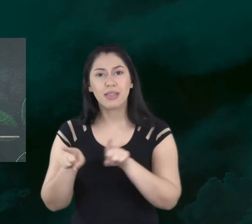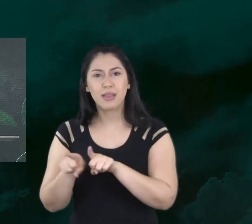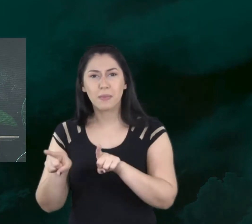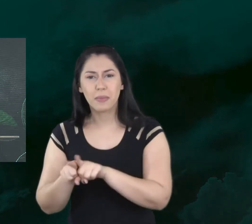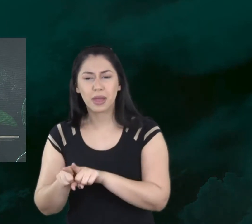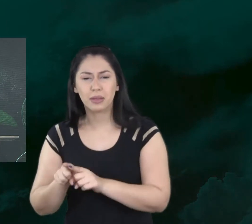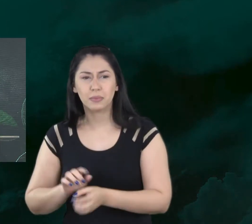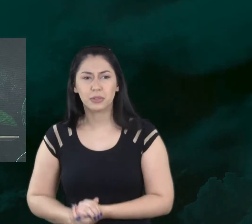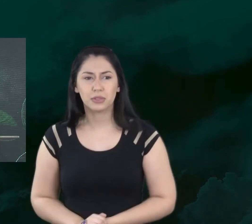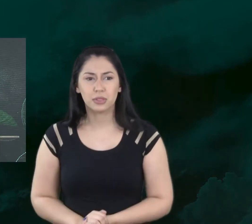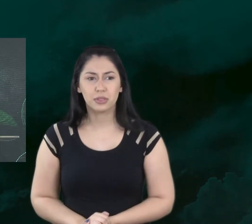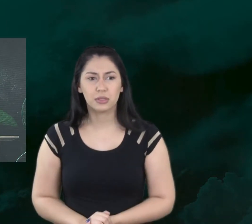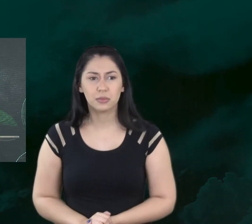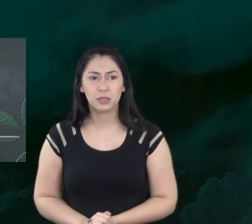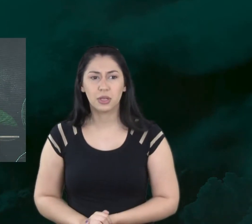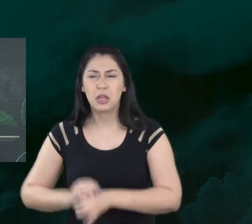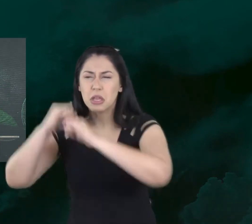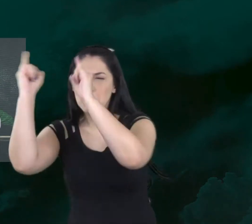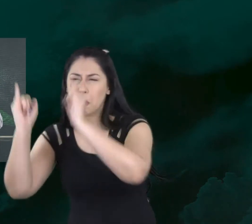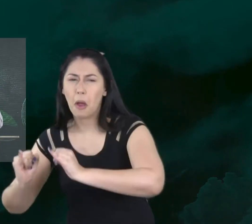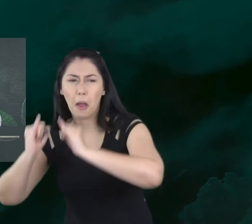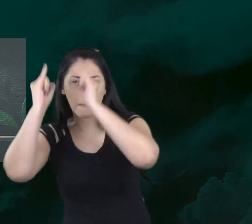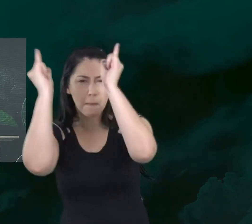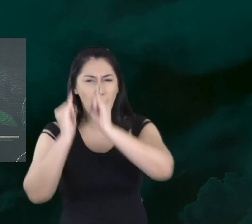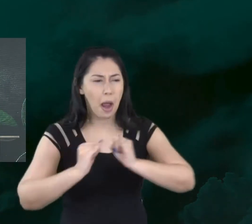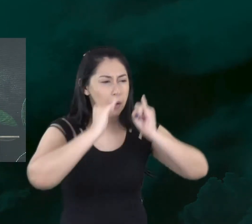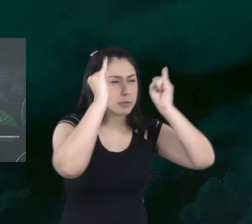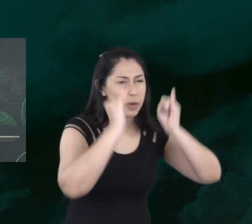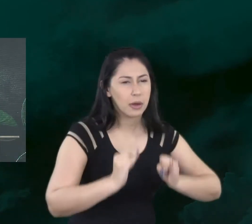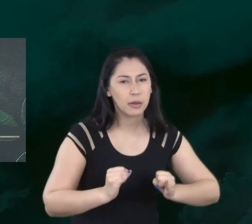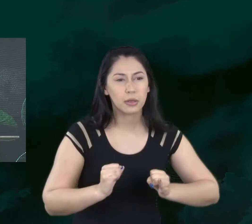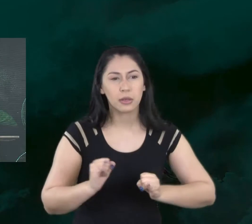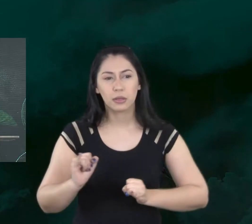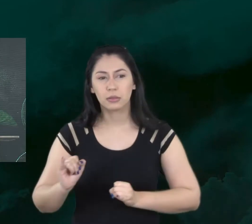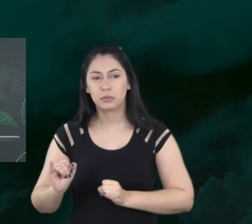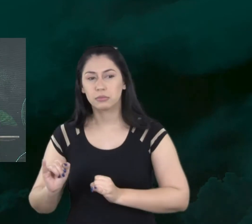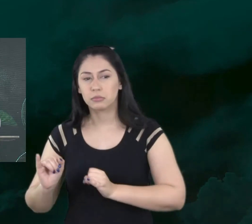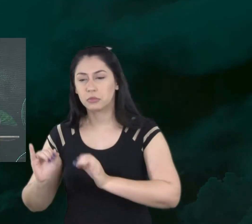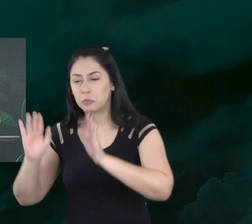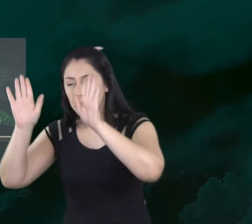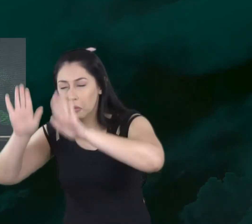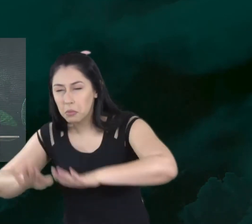politeísta dos gregos. Então tudo isso influenciou, né,